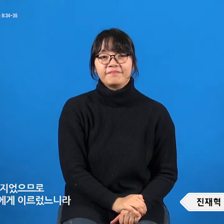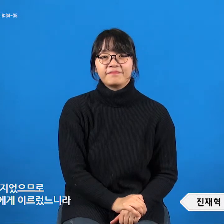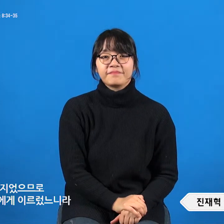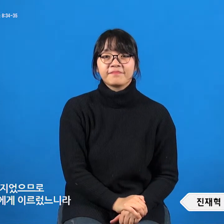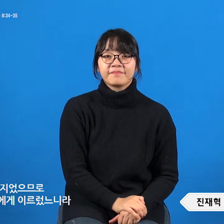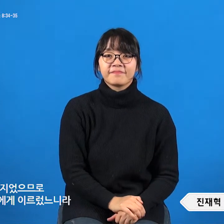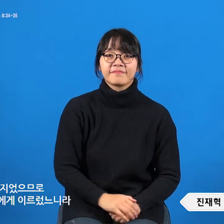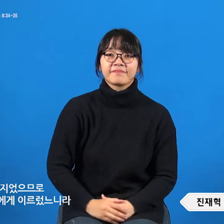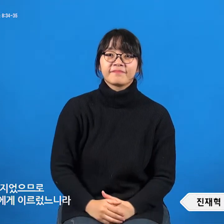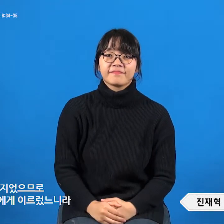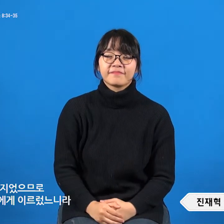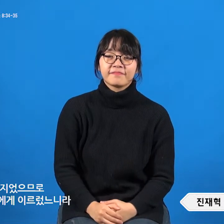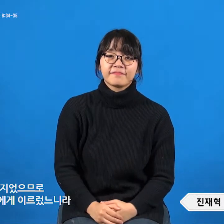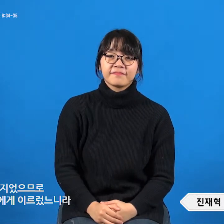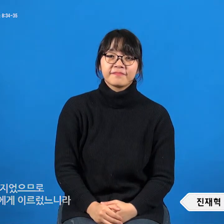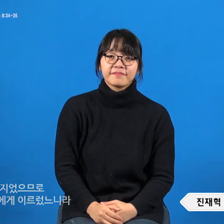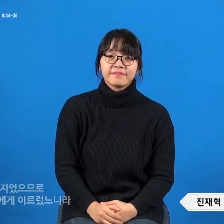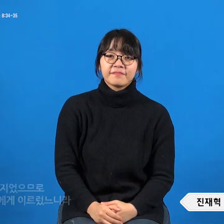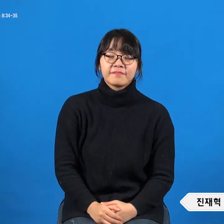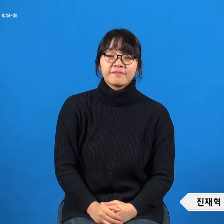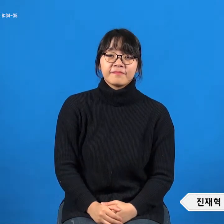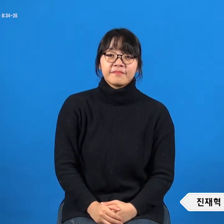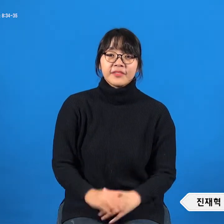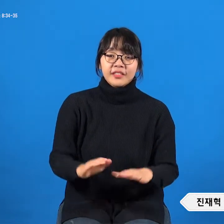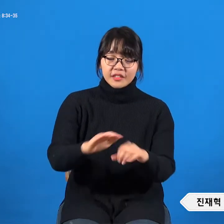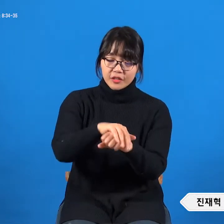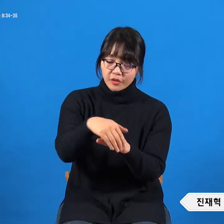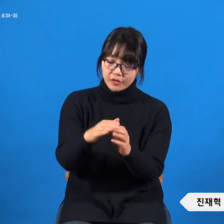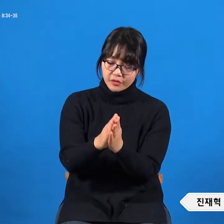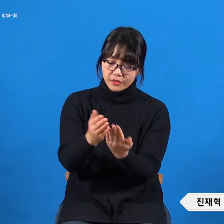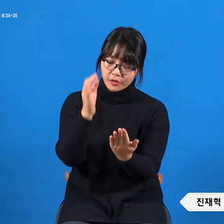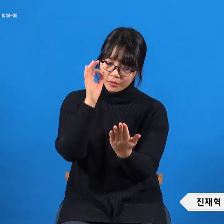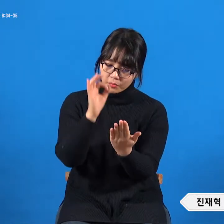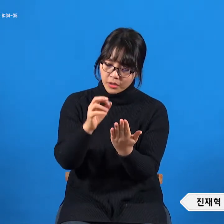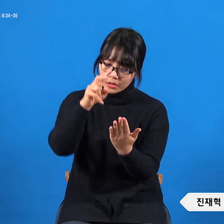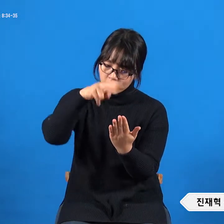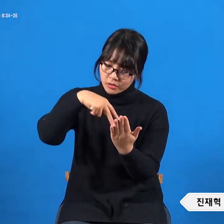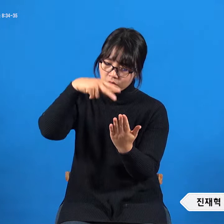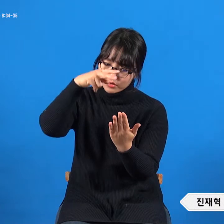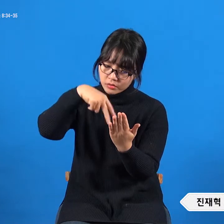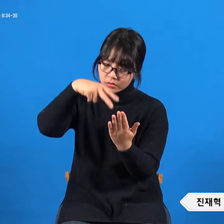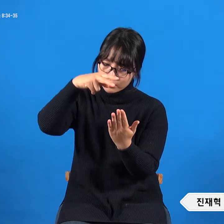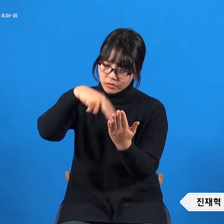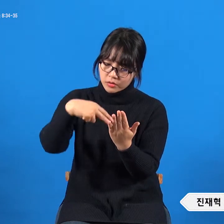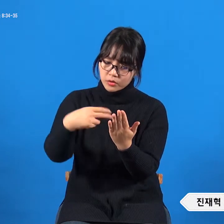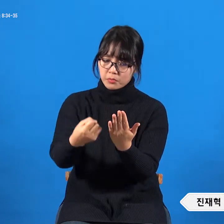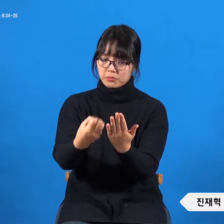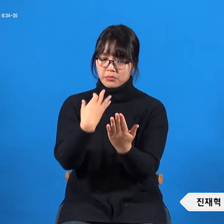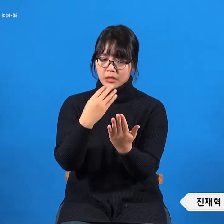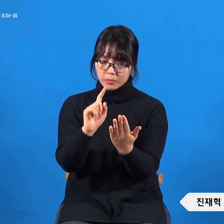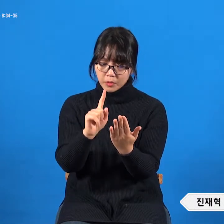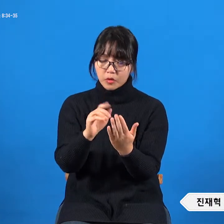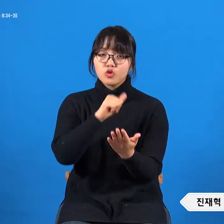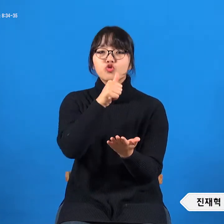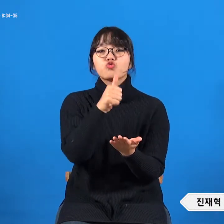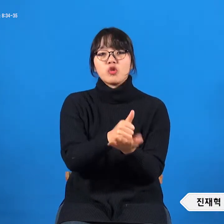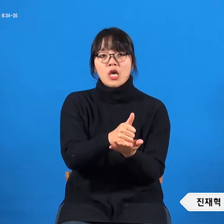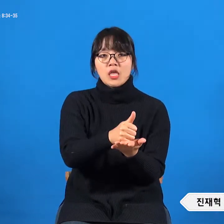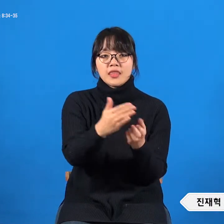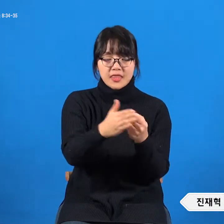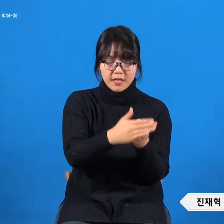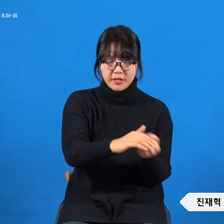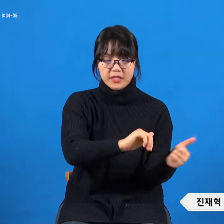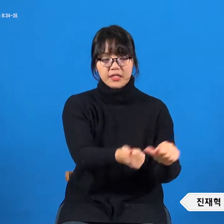라고 말씀하고 있습니다. 성경은 우리에게 말씀합니다. 죄 때문에 사망이 우리 가운데